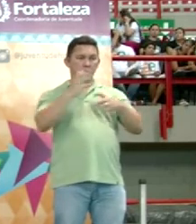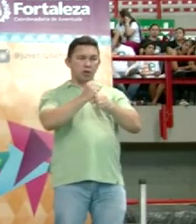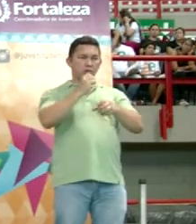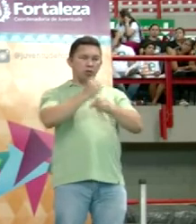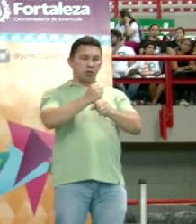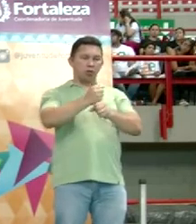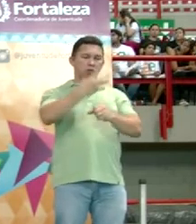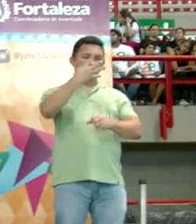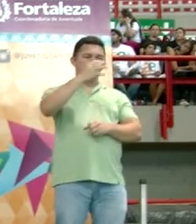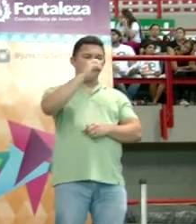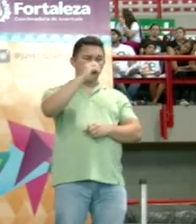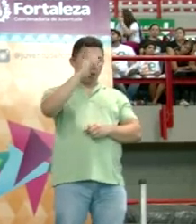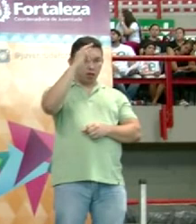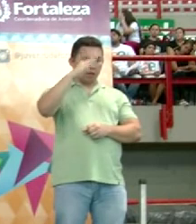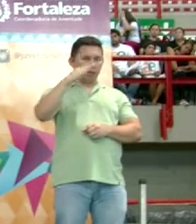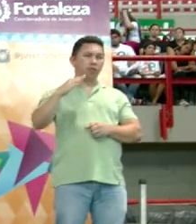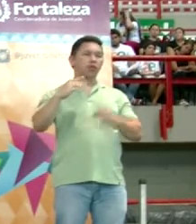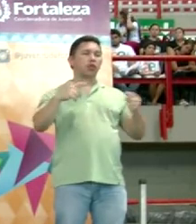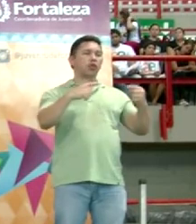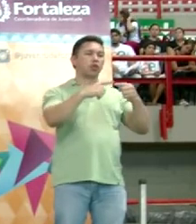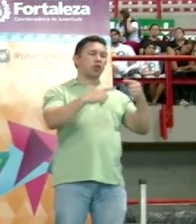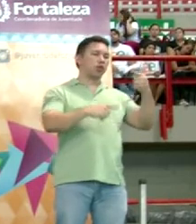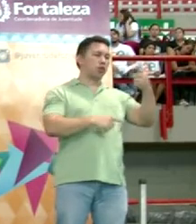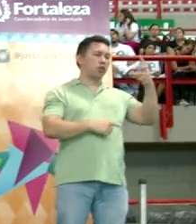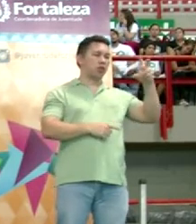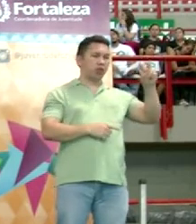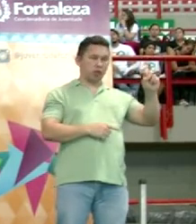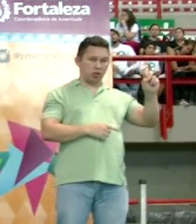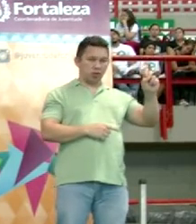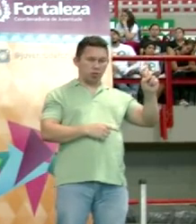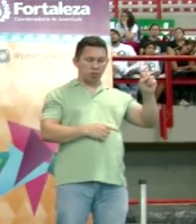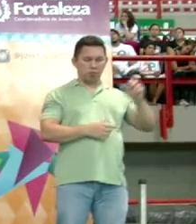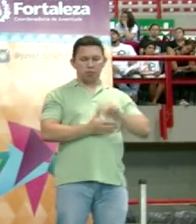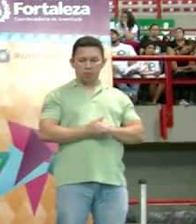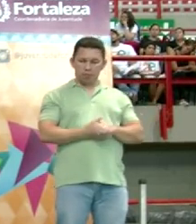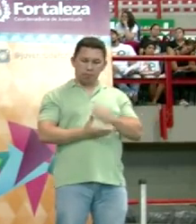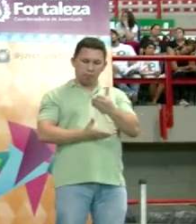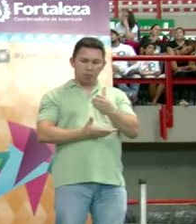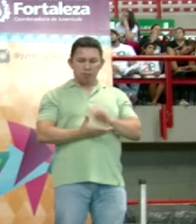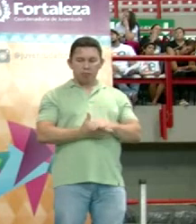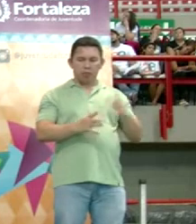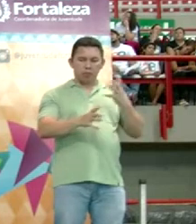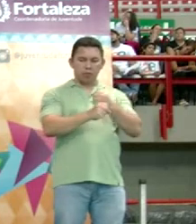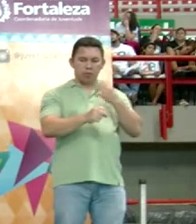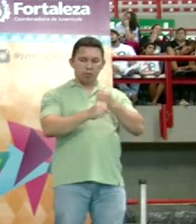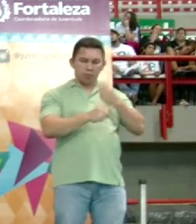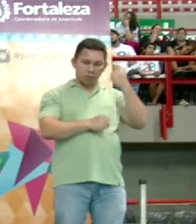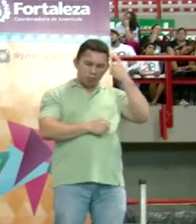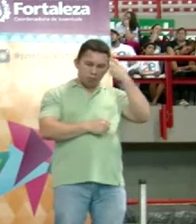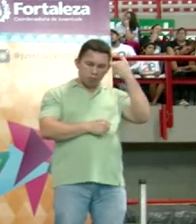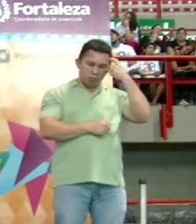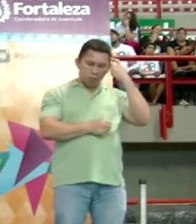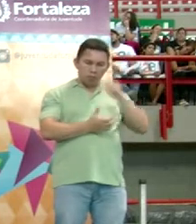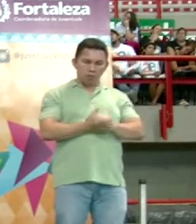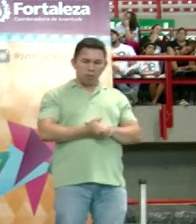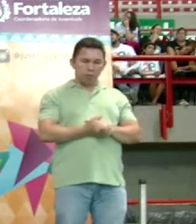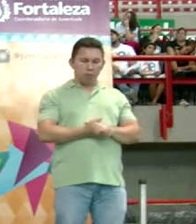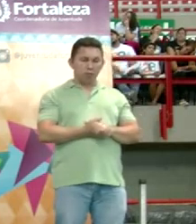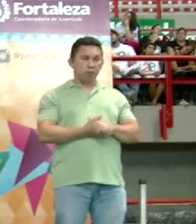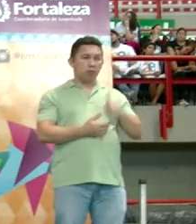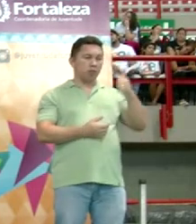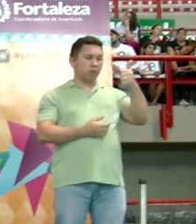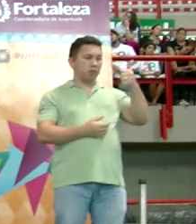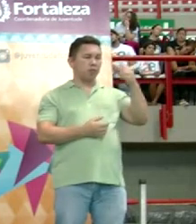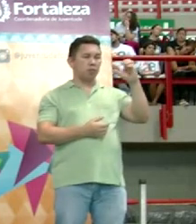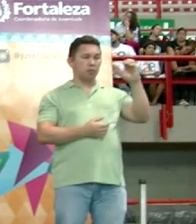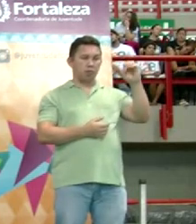calcular 40% de 250. Quanto é? 40% de 250. De cabeça, quanto é